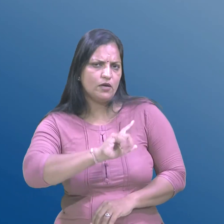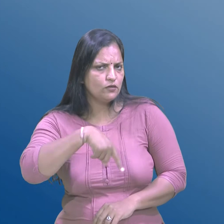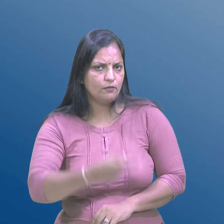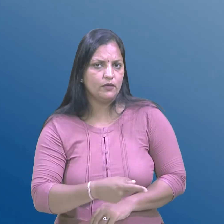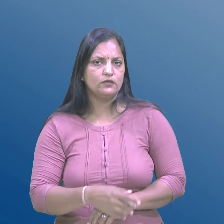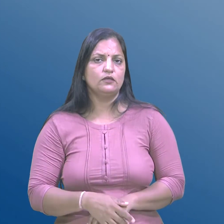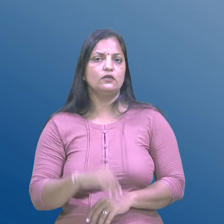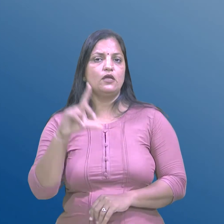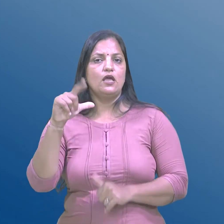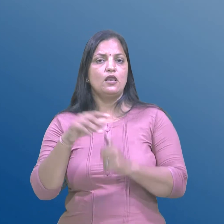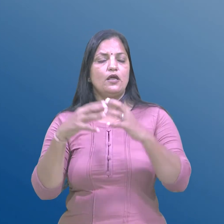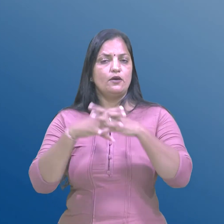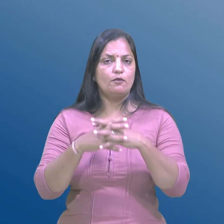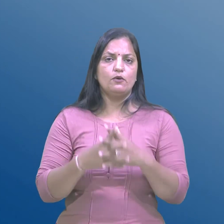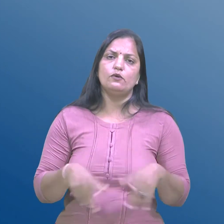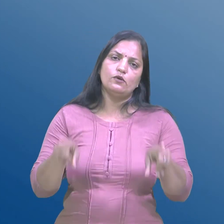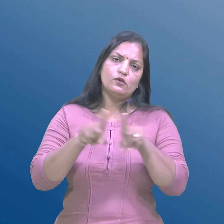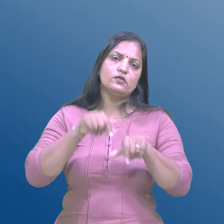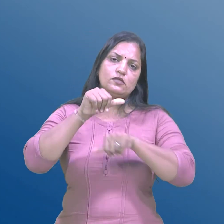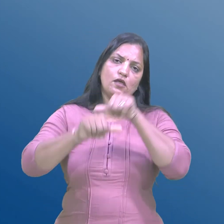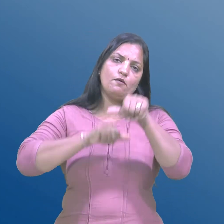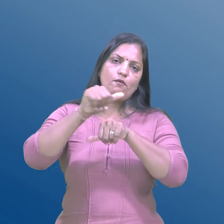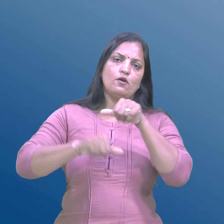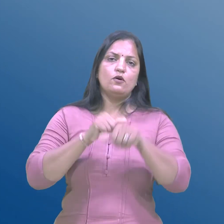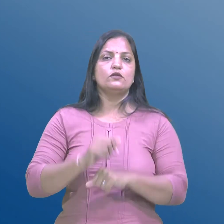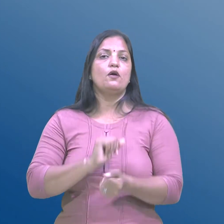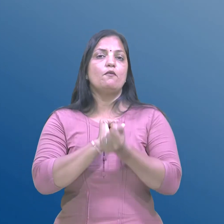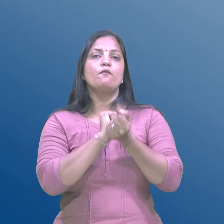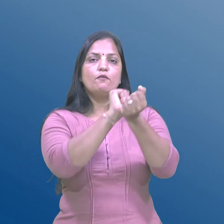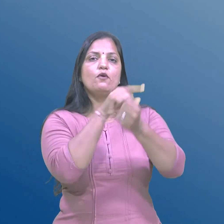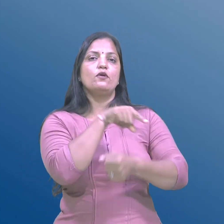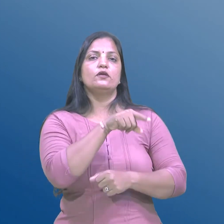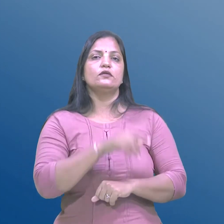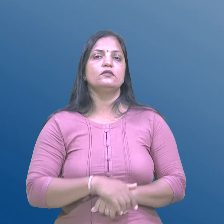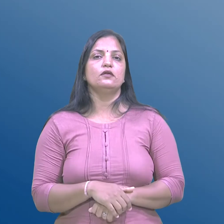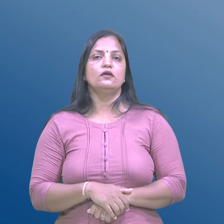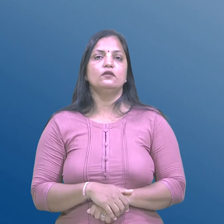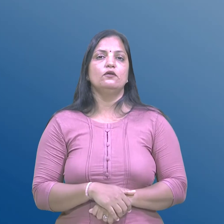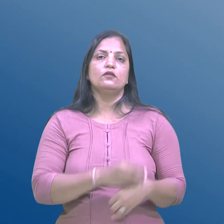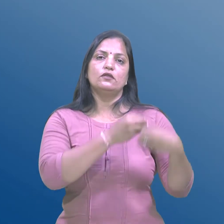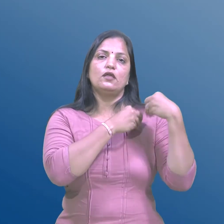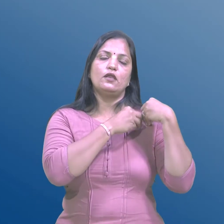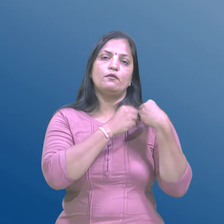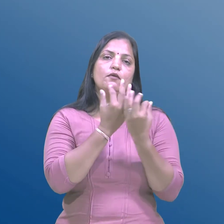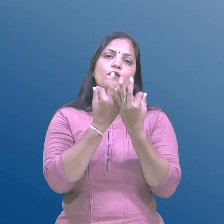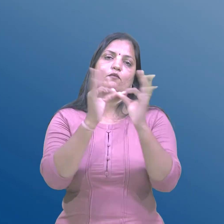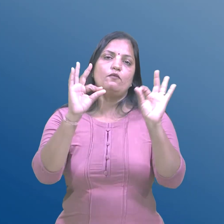કાયદા અનુસાર કાર્યવાહી કરવા પોલીસ અધિકારીને તેમની ફરજમાંથી મુક્ત કરે.